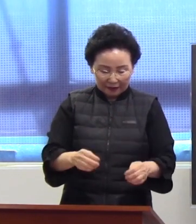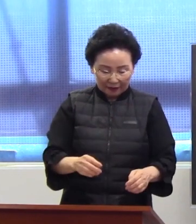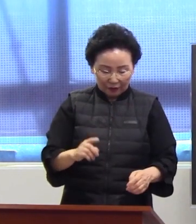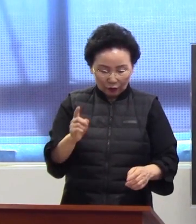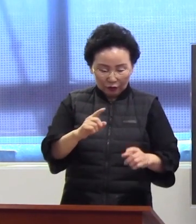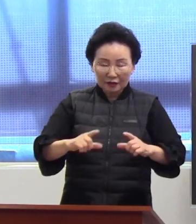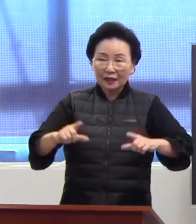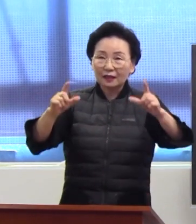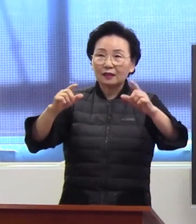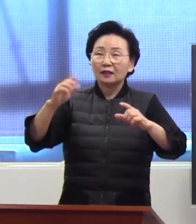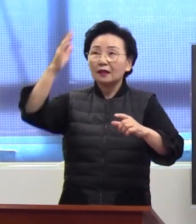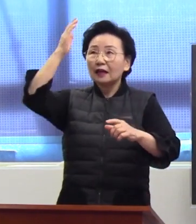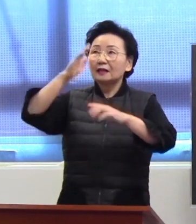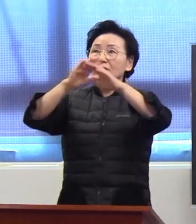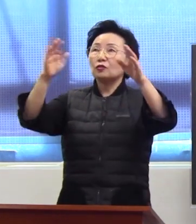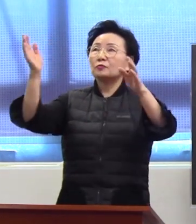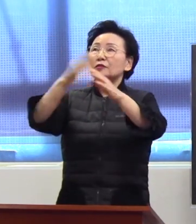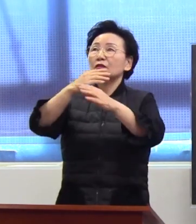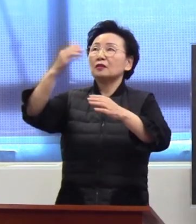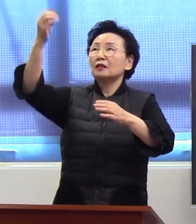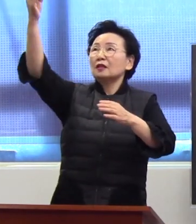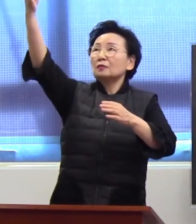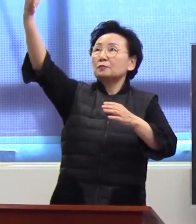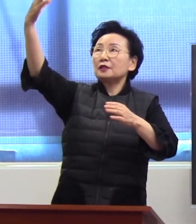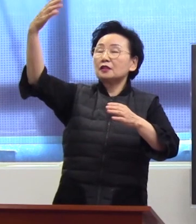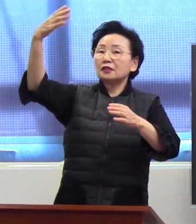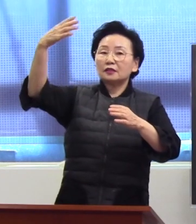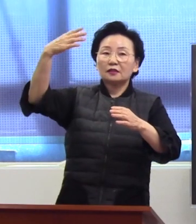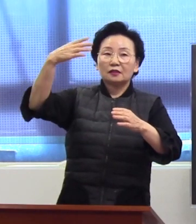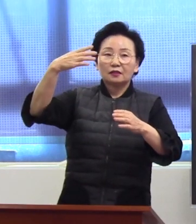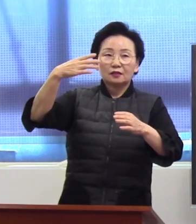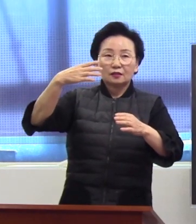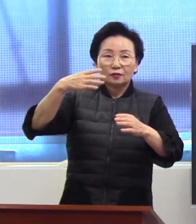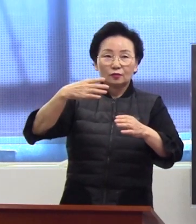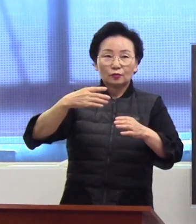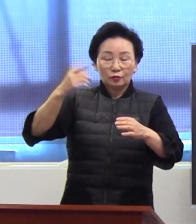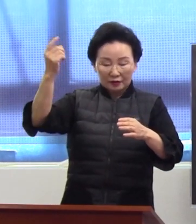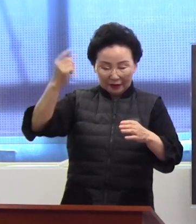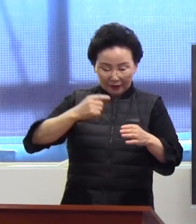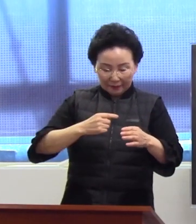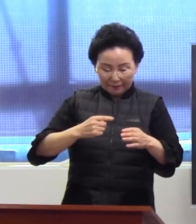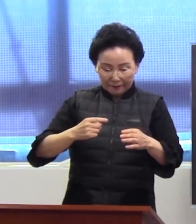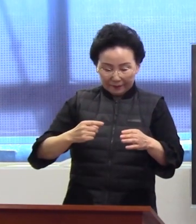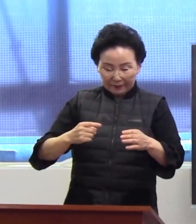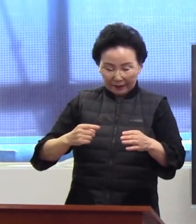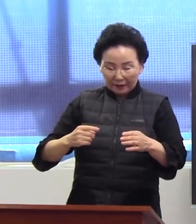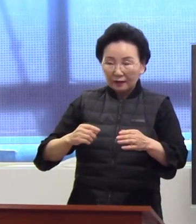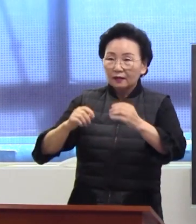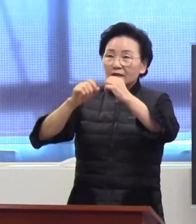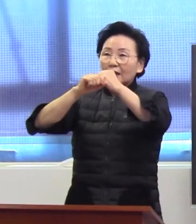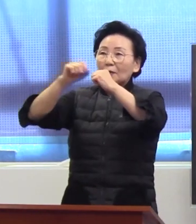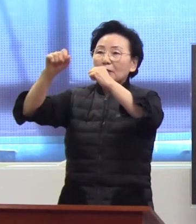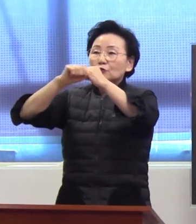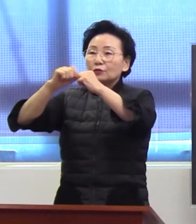많았는데 어느 날 하늘로부터 빛이 오는데 나팔